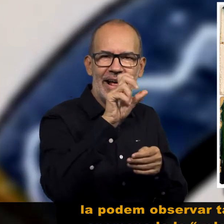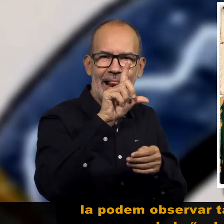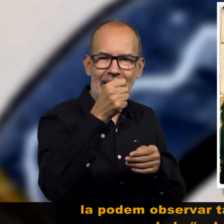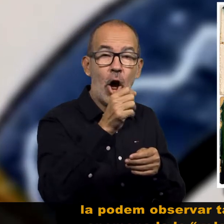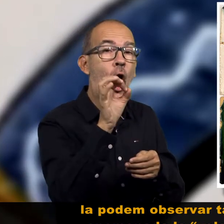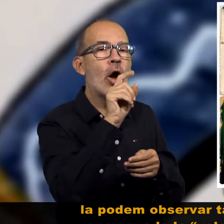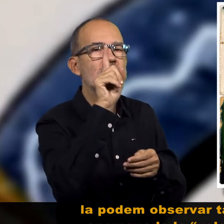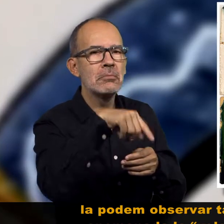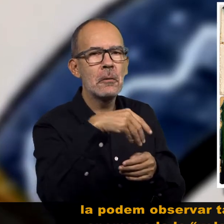mocadoret.